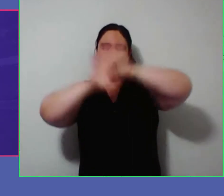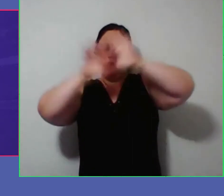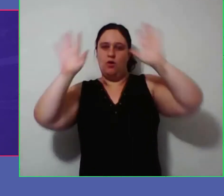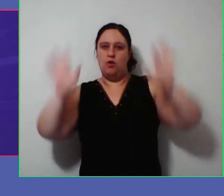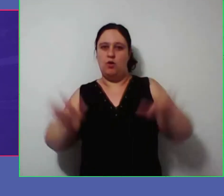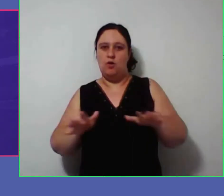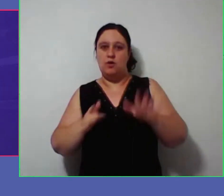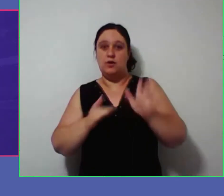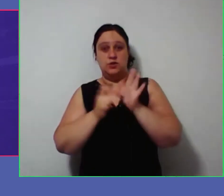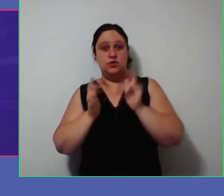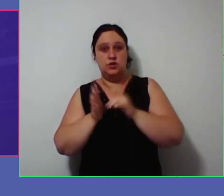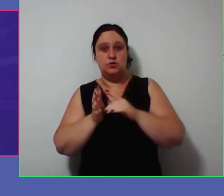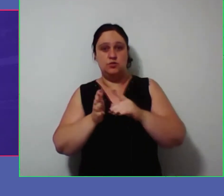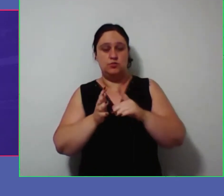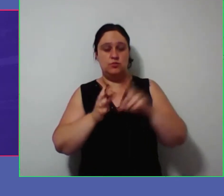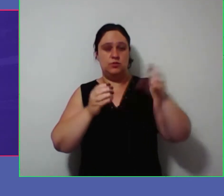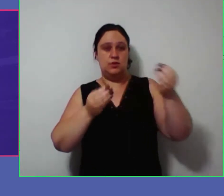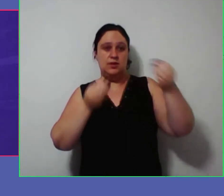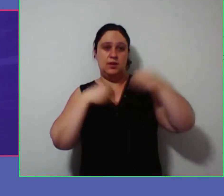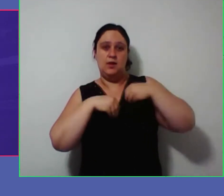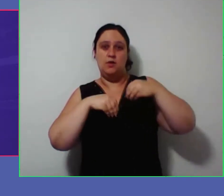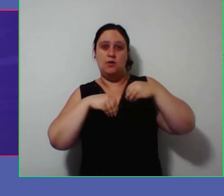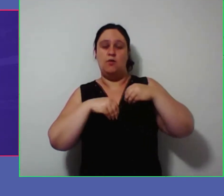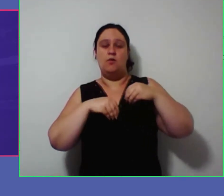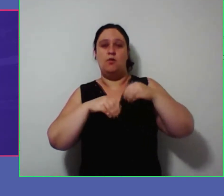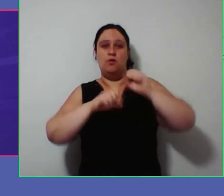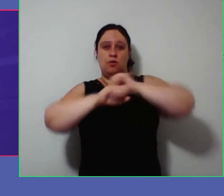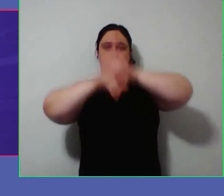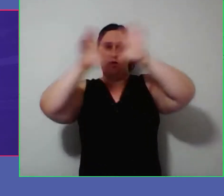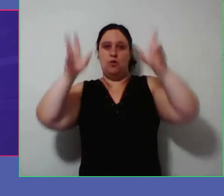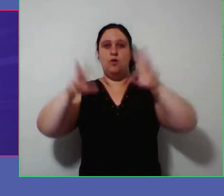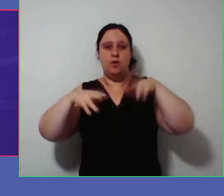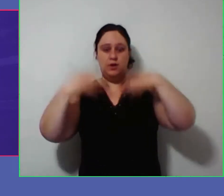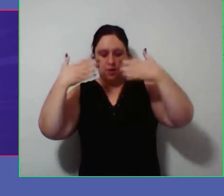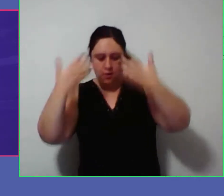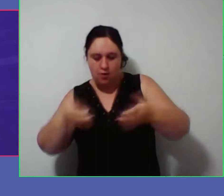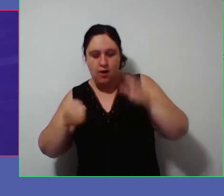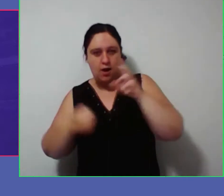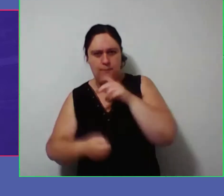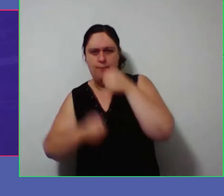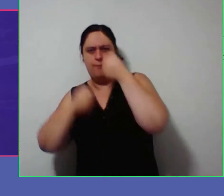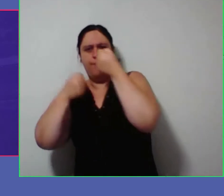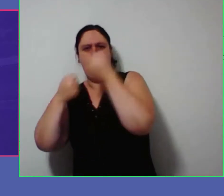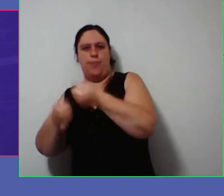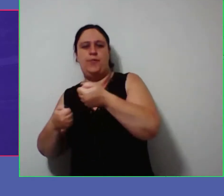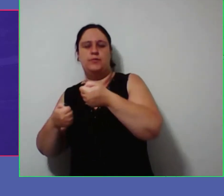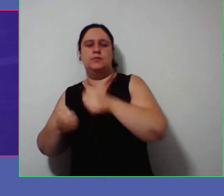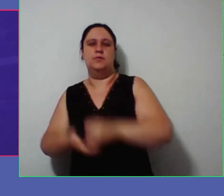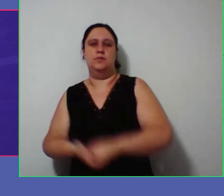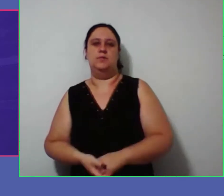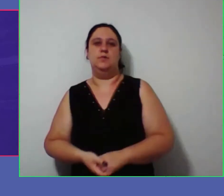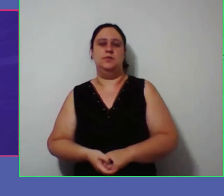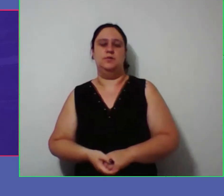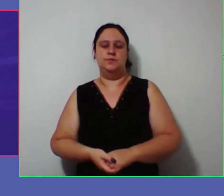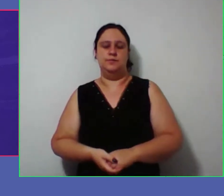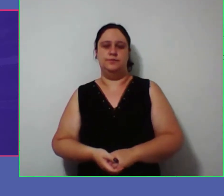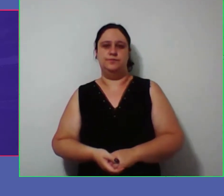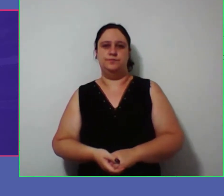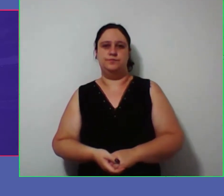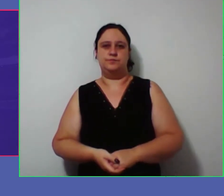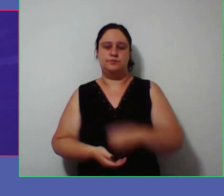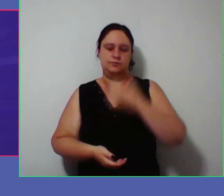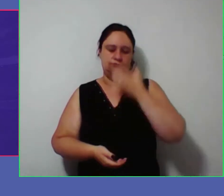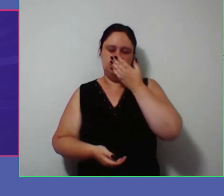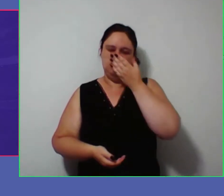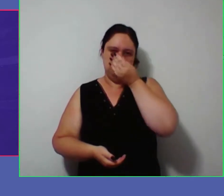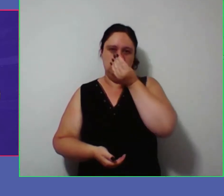poder debaixo da sua soberania divina. É nota de King James atualizada, tá? Então agora